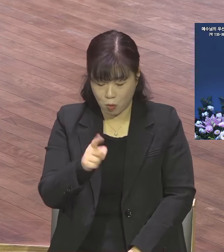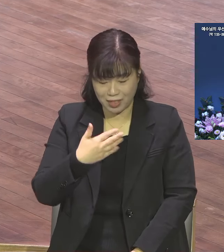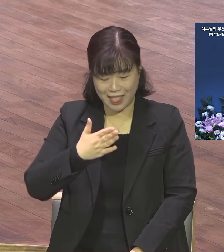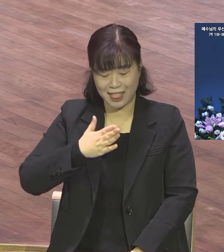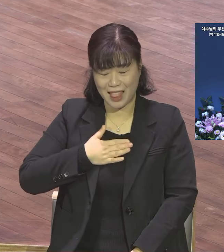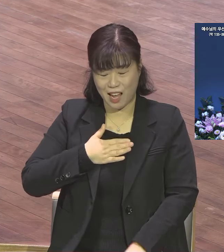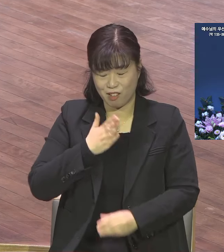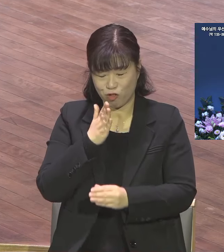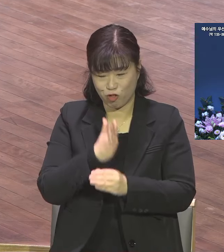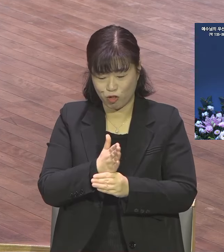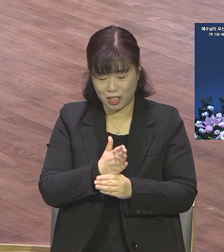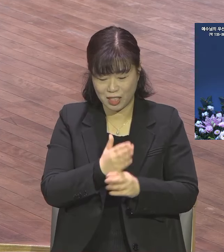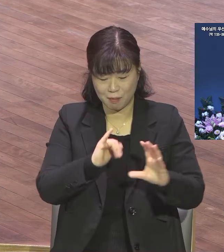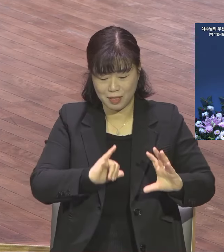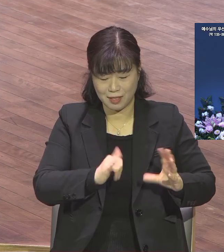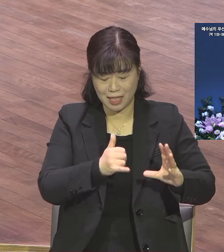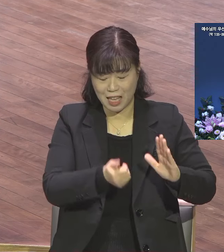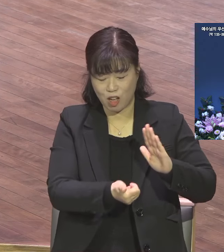중심,